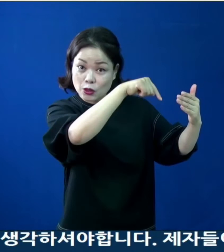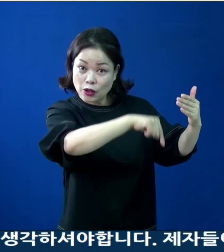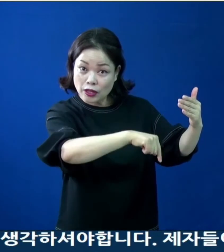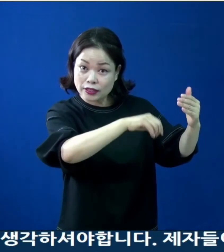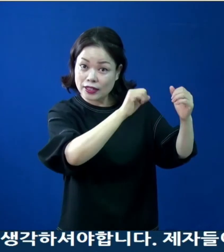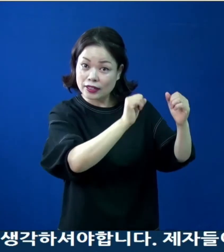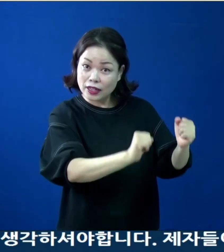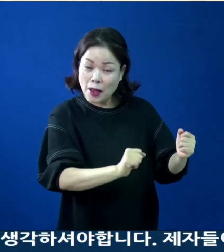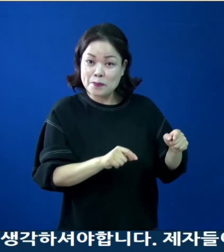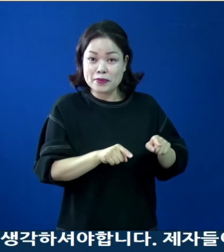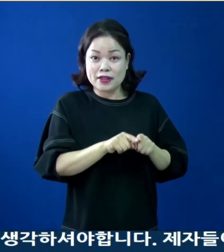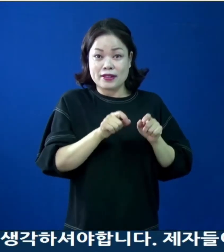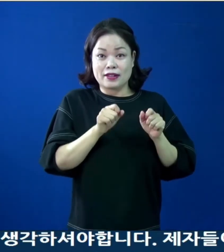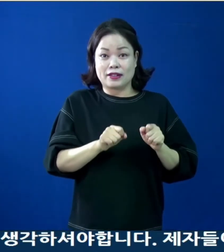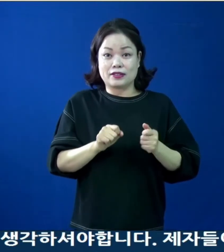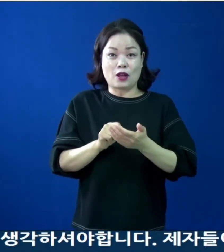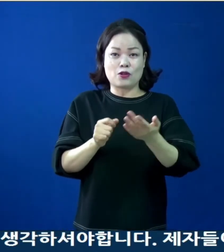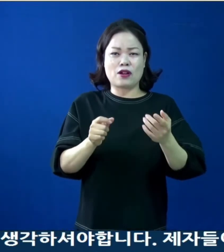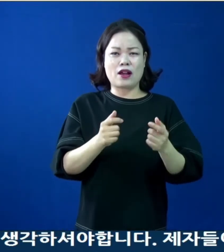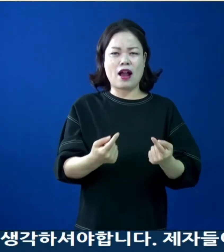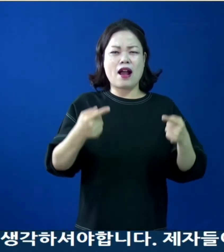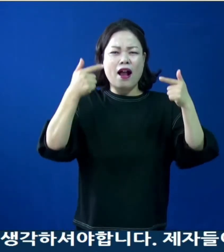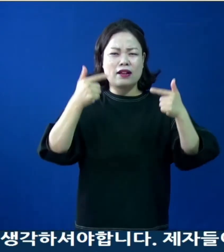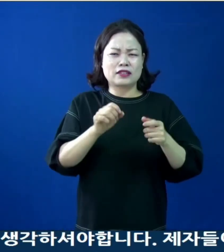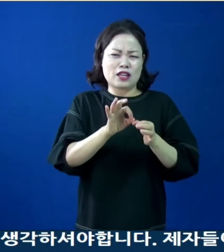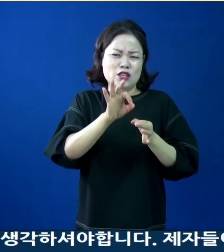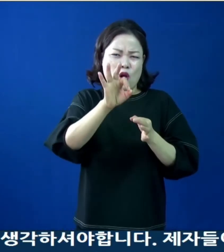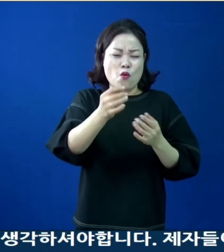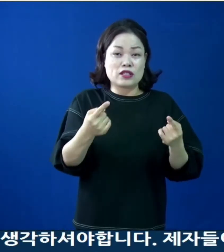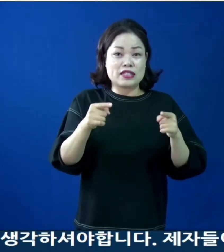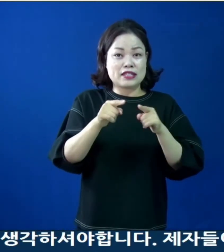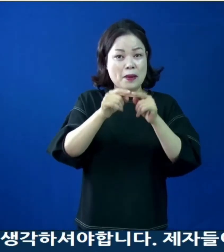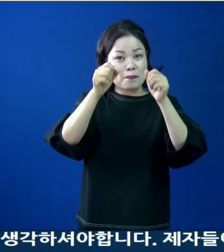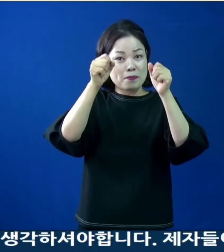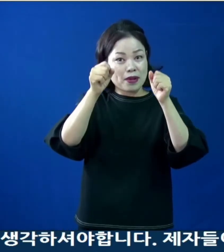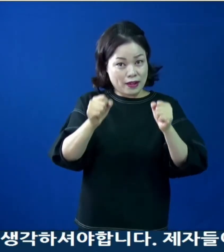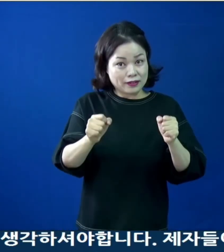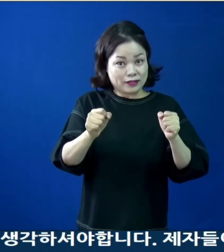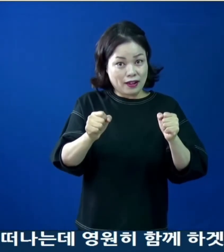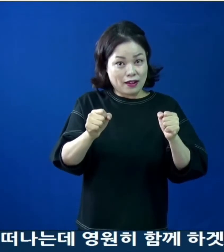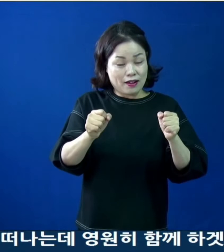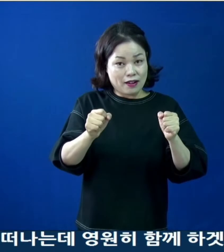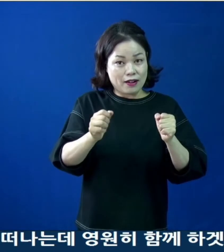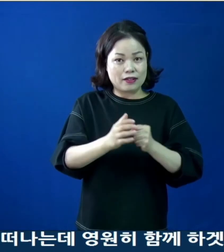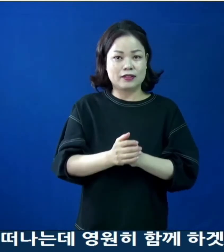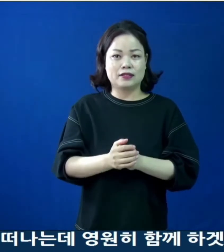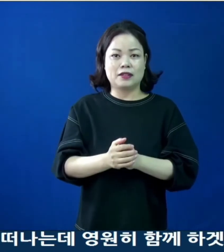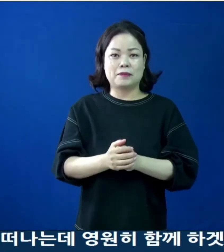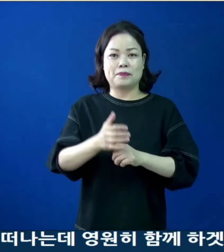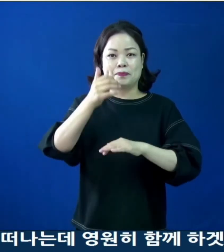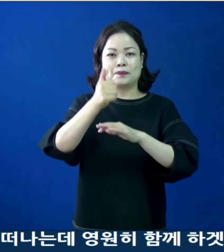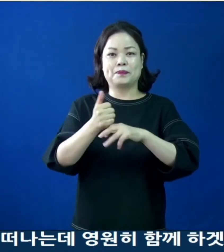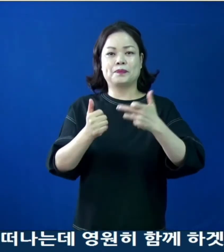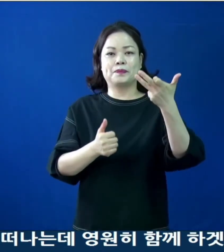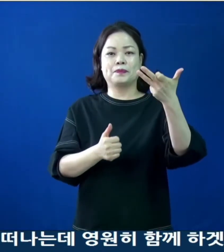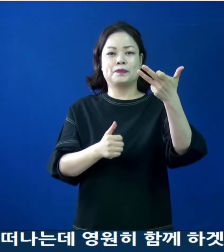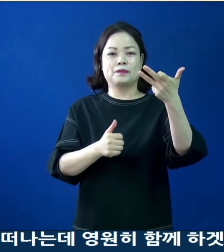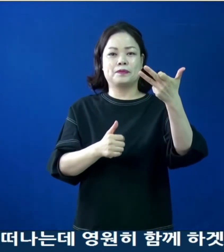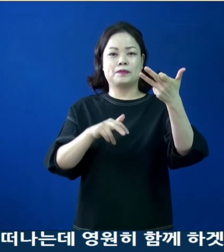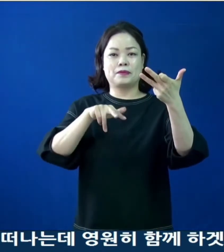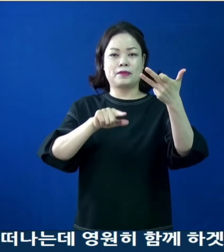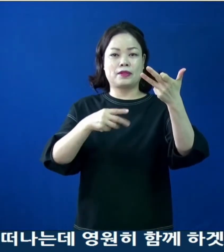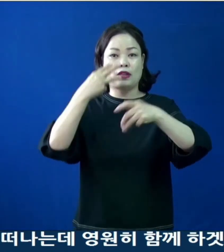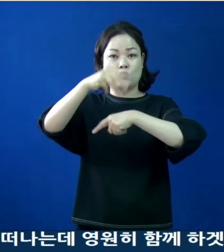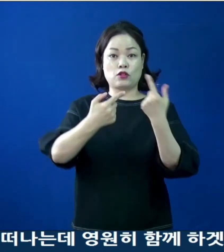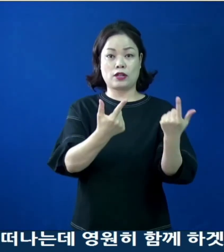두어서 너희와 항상 영원히 함께 하겠다라고 말입니다. 마지막 18절의 말씀 우리 같이 한번